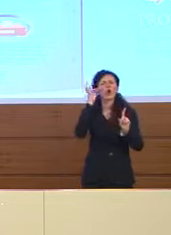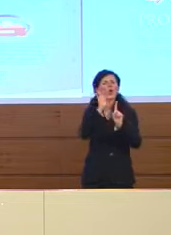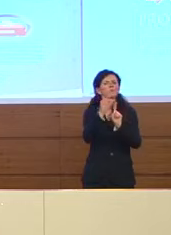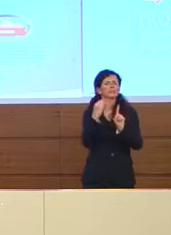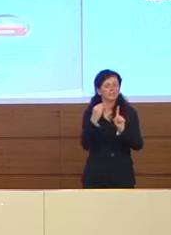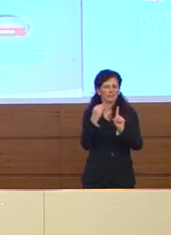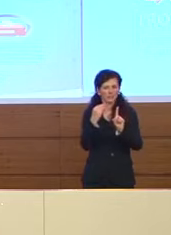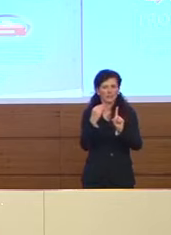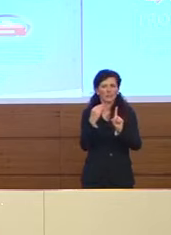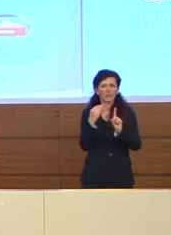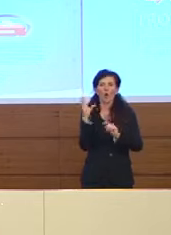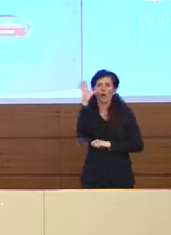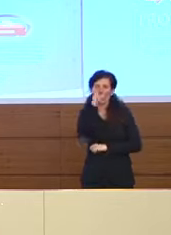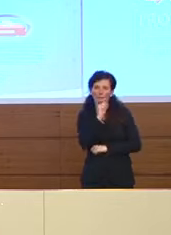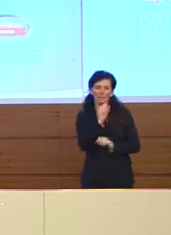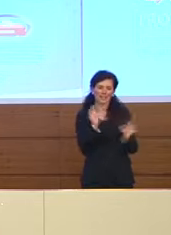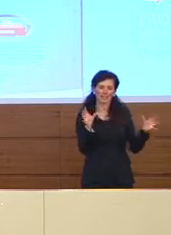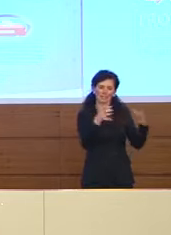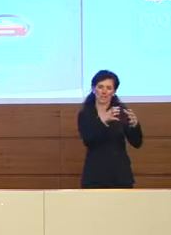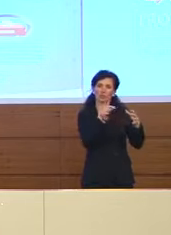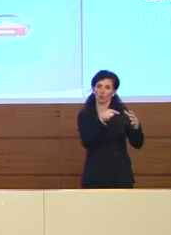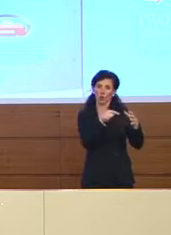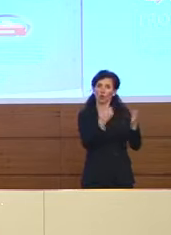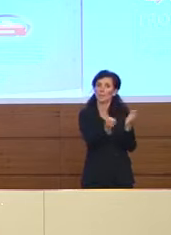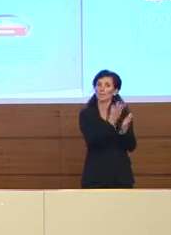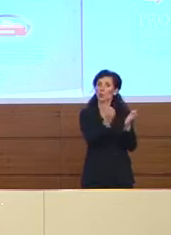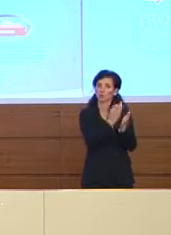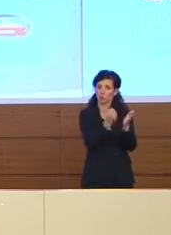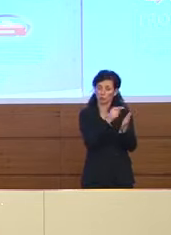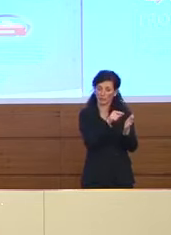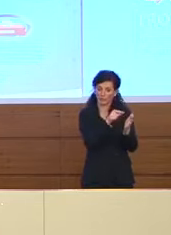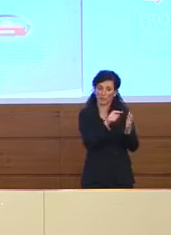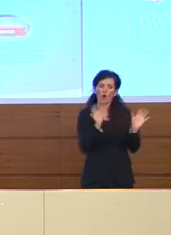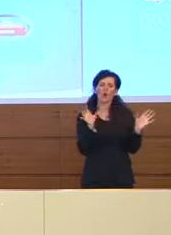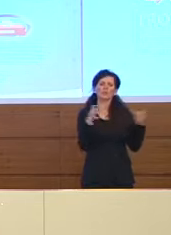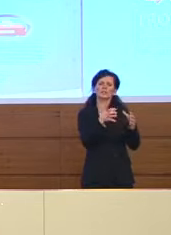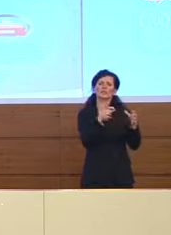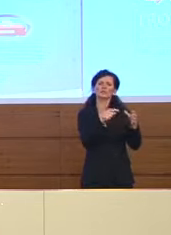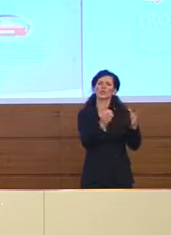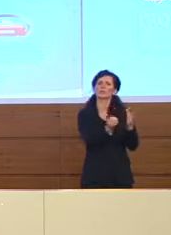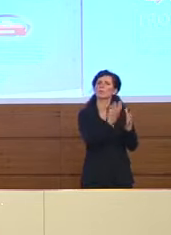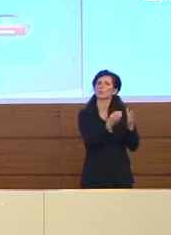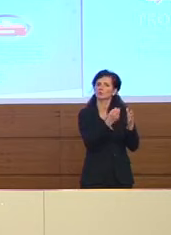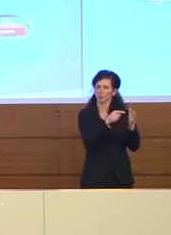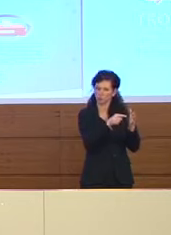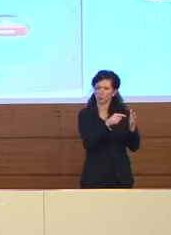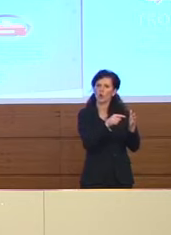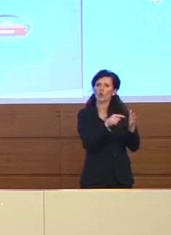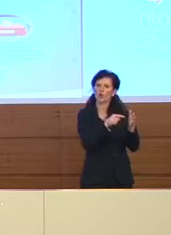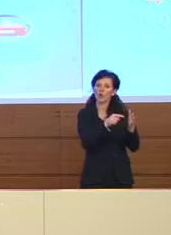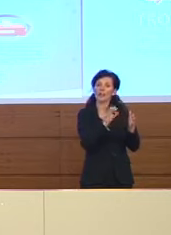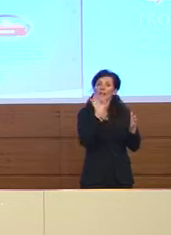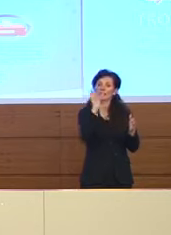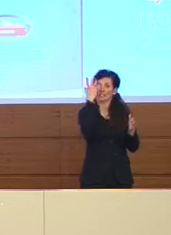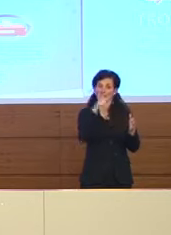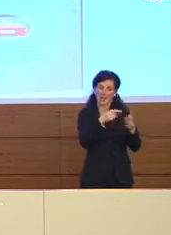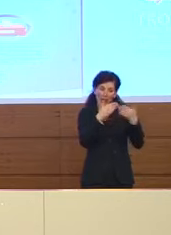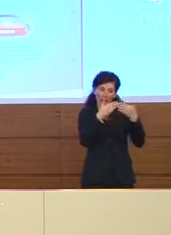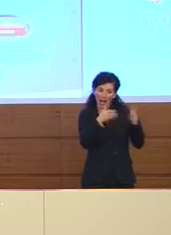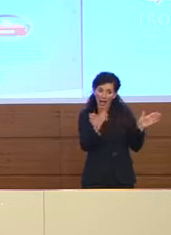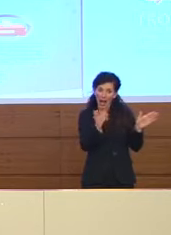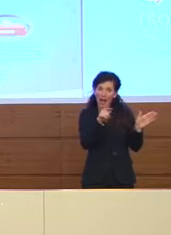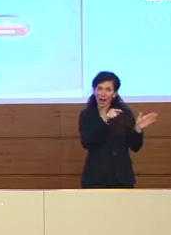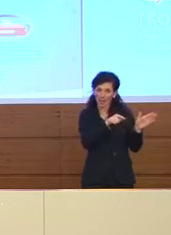produttivi la cui apertura di fatto consentisse